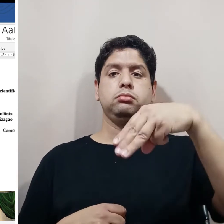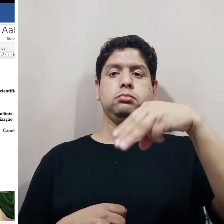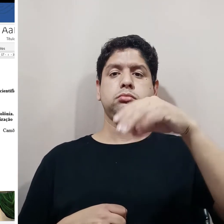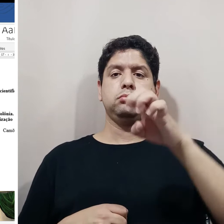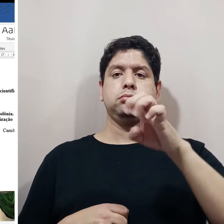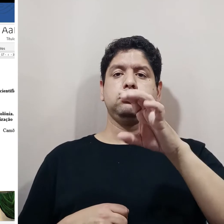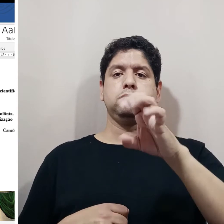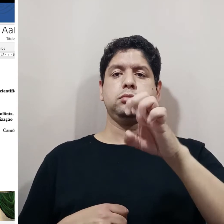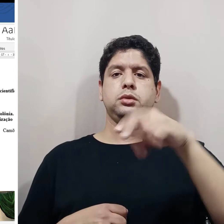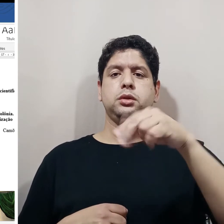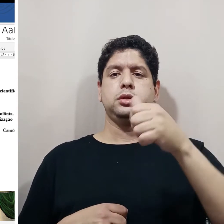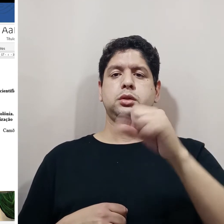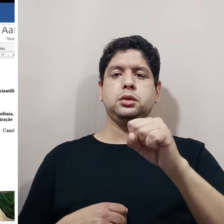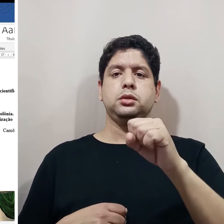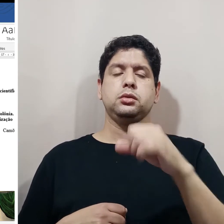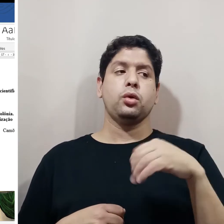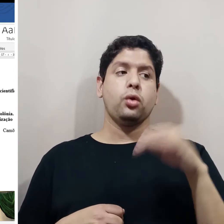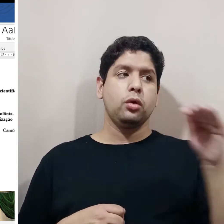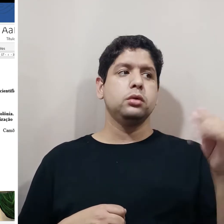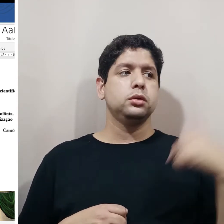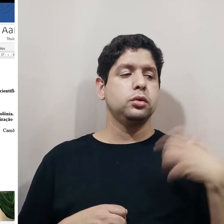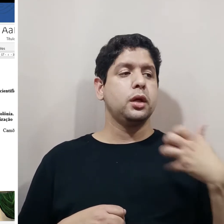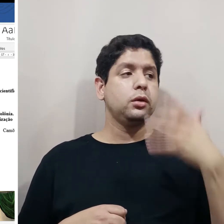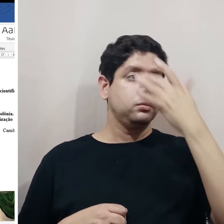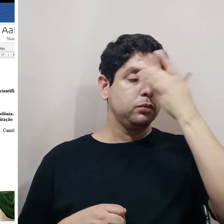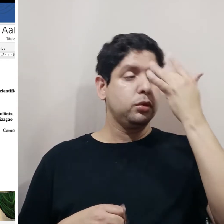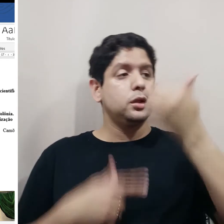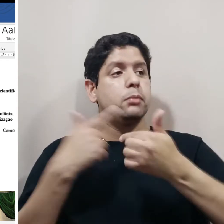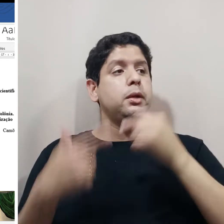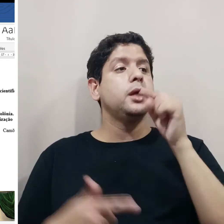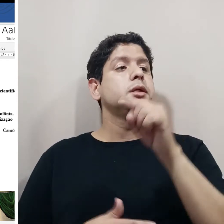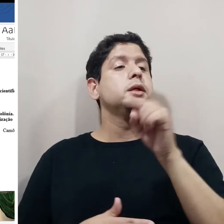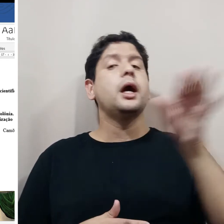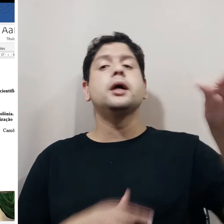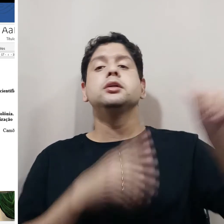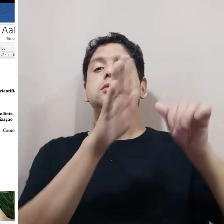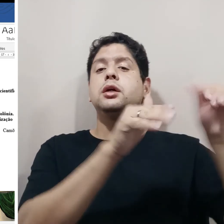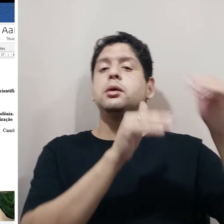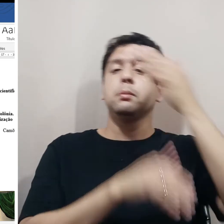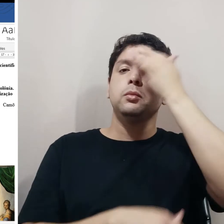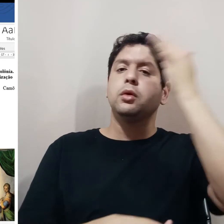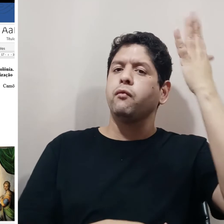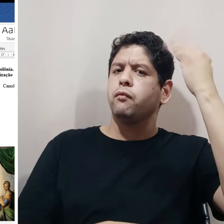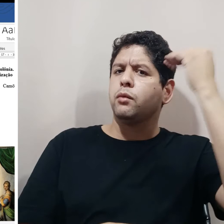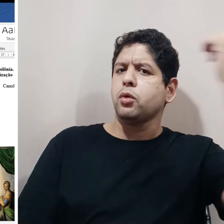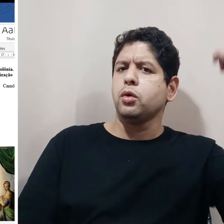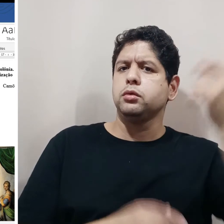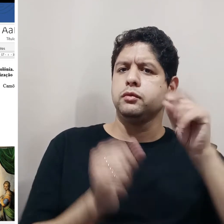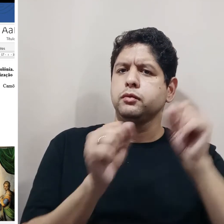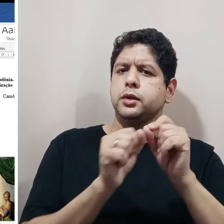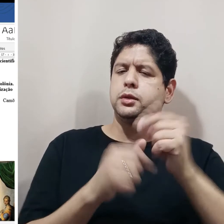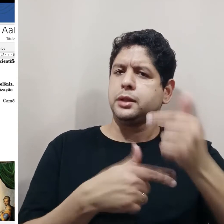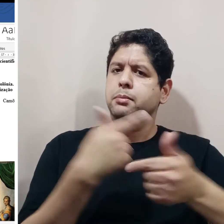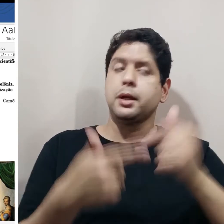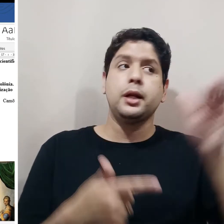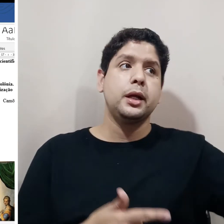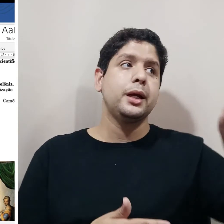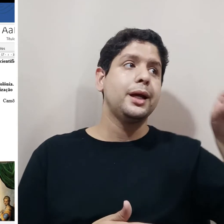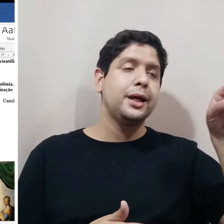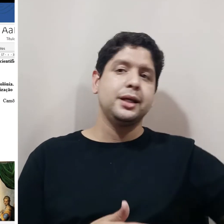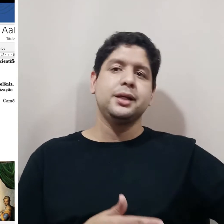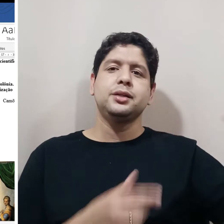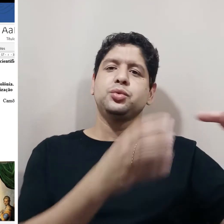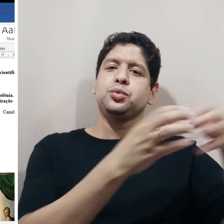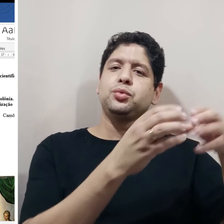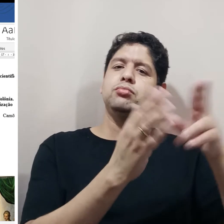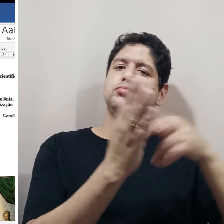né? Era preciso adquirir as tintas, adquirir o mármore para fazer as